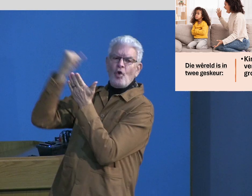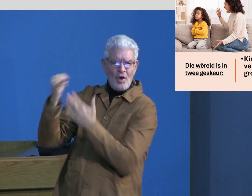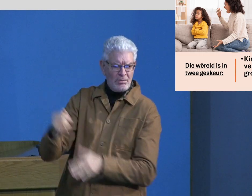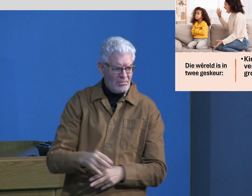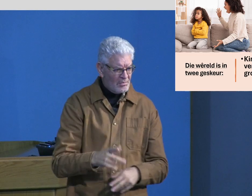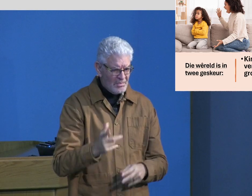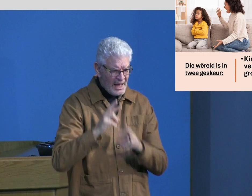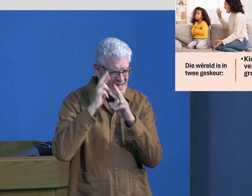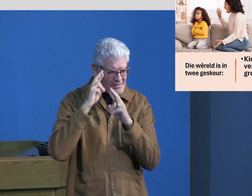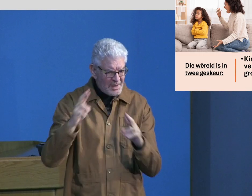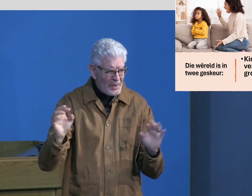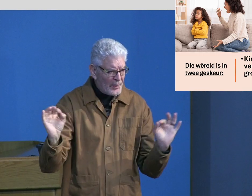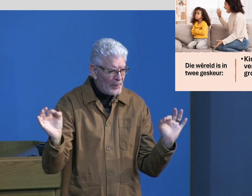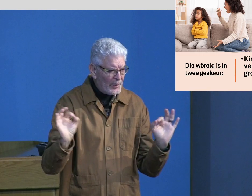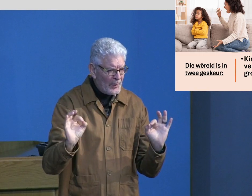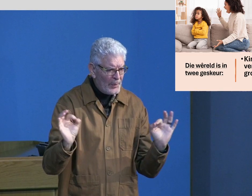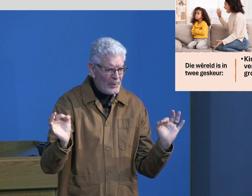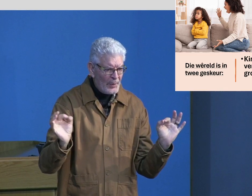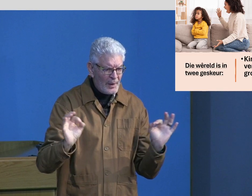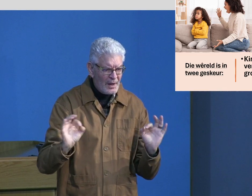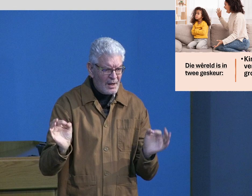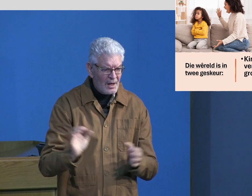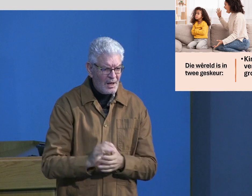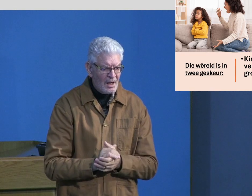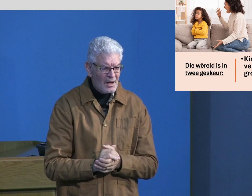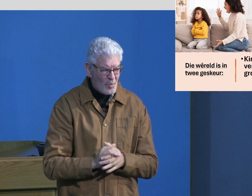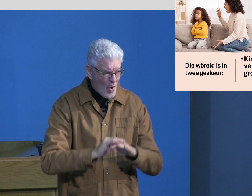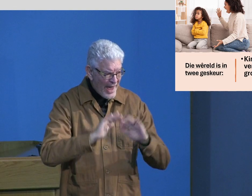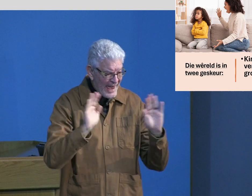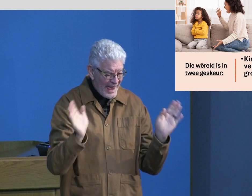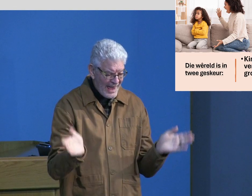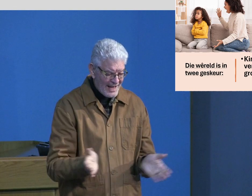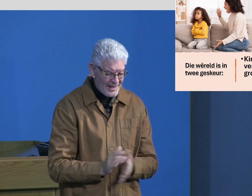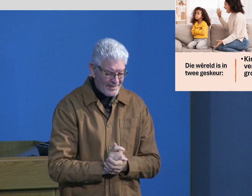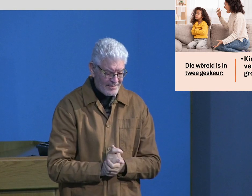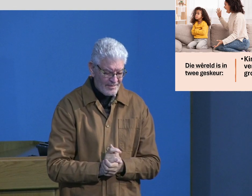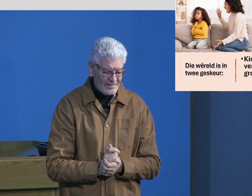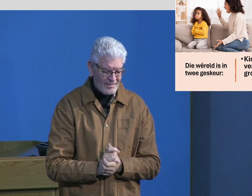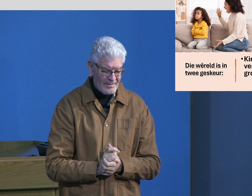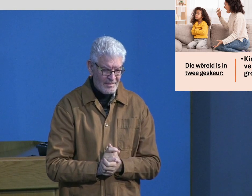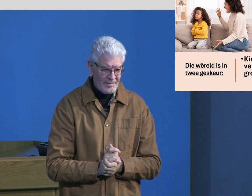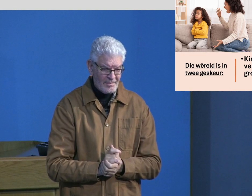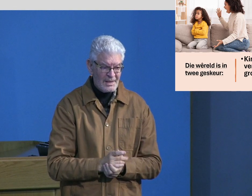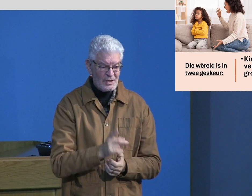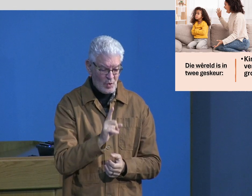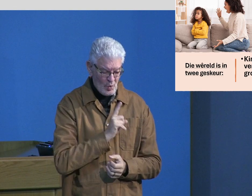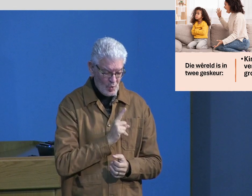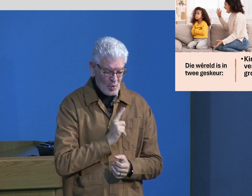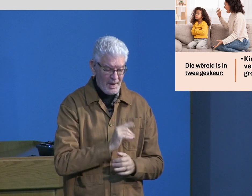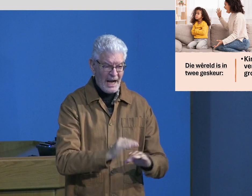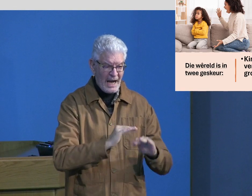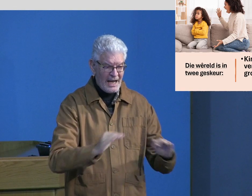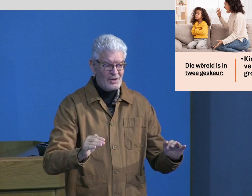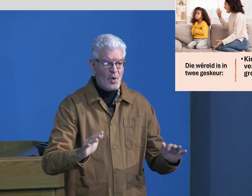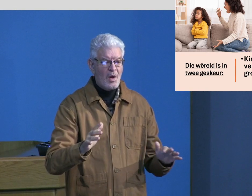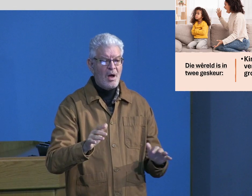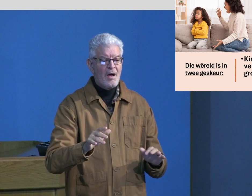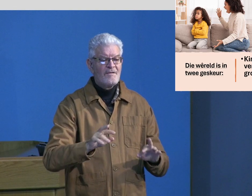Die kinders, hoe kan die ouers en kinders vir mekaar respek hê, want daar kan onderlinge gevloekery ook afgee.